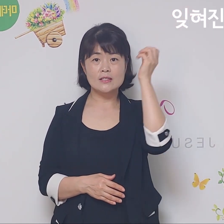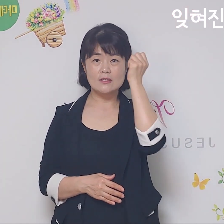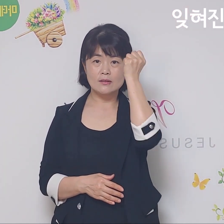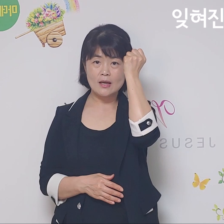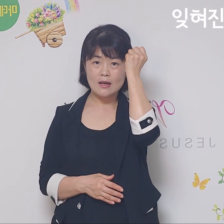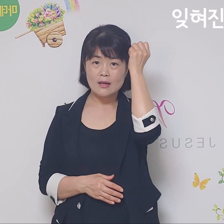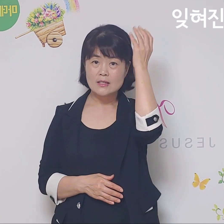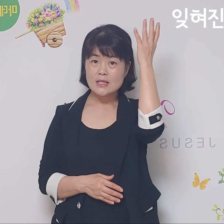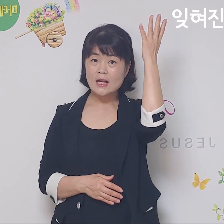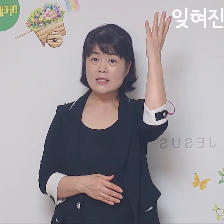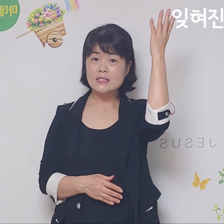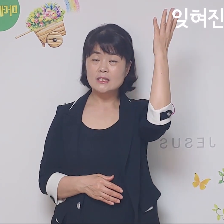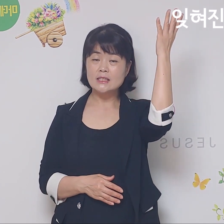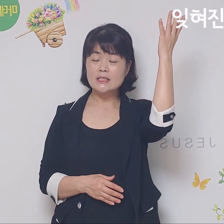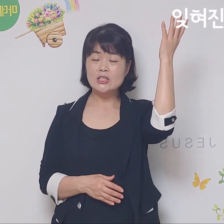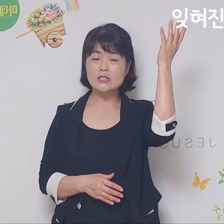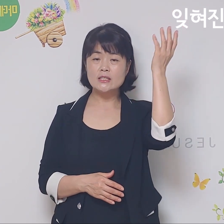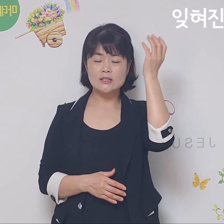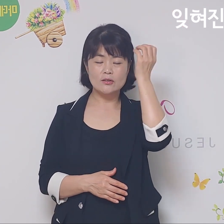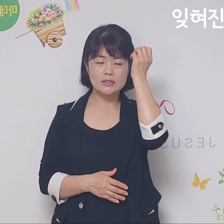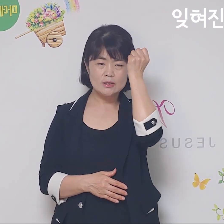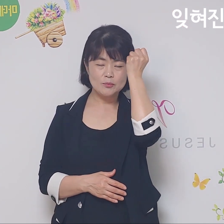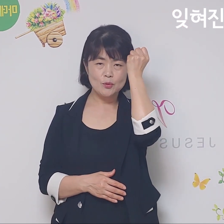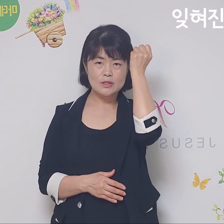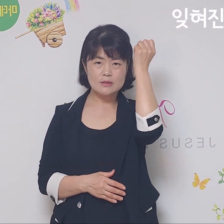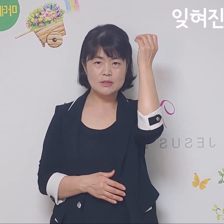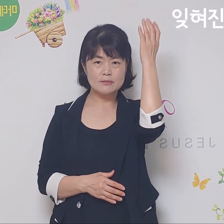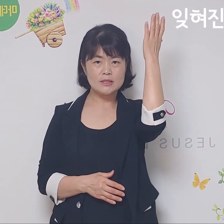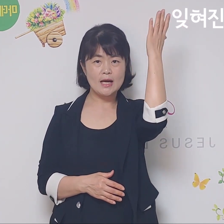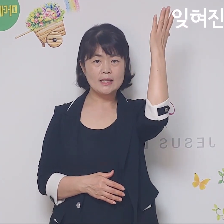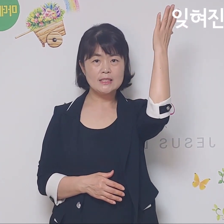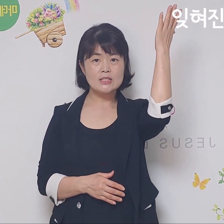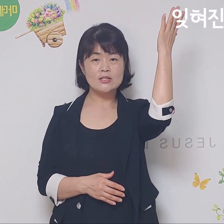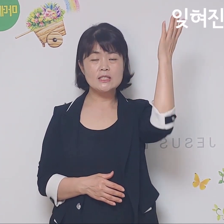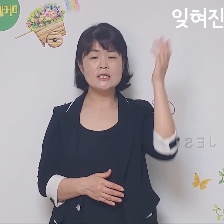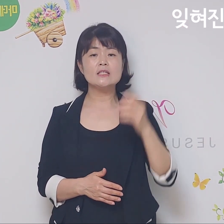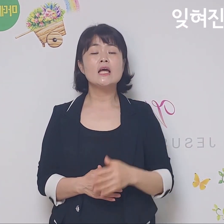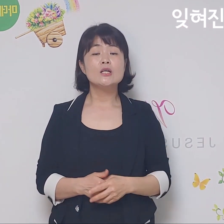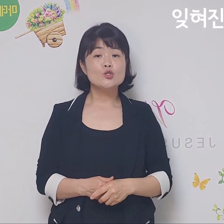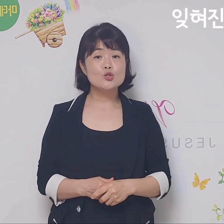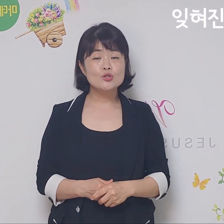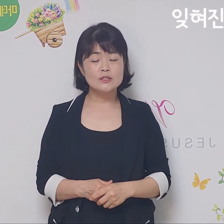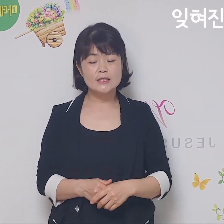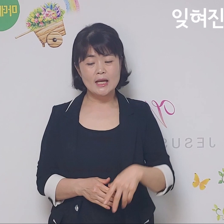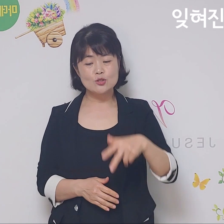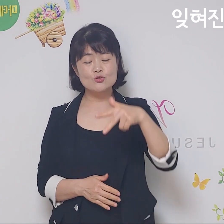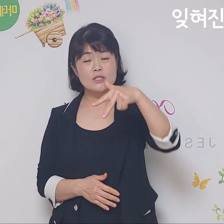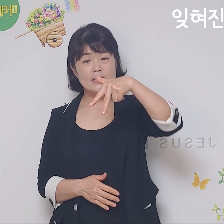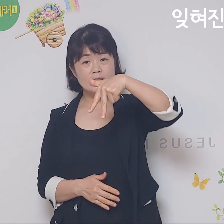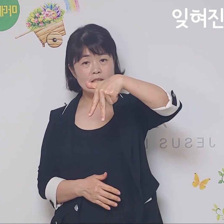그래서 이렇게 사라지는, 잊혀지는 거를 표현하시면 됩니다. 잊혀진 주은혜,